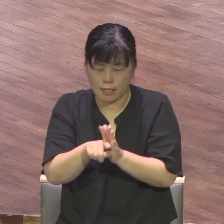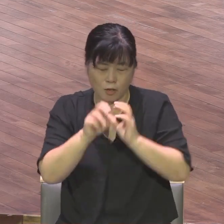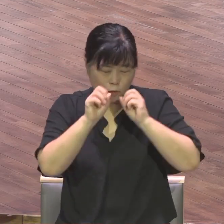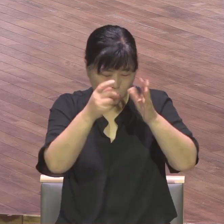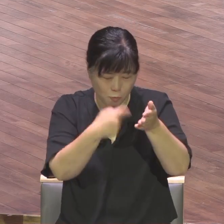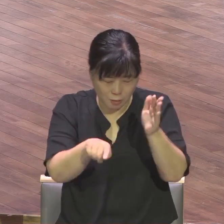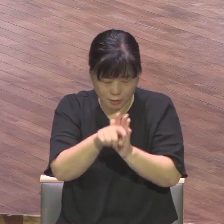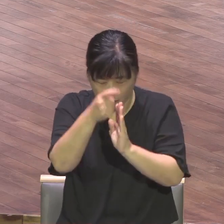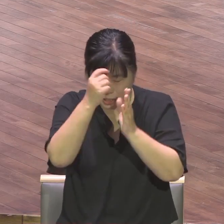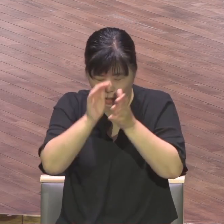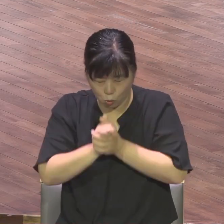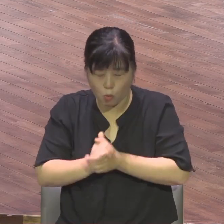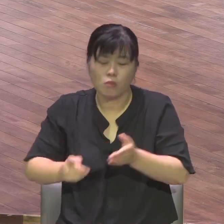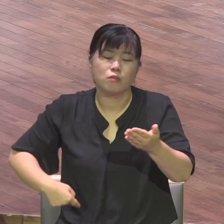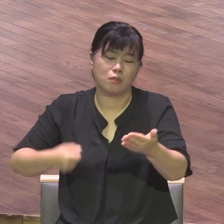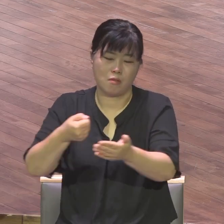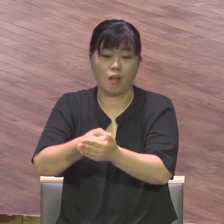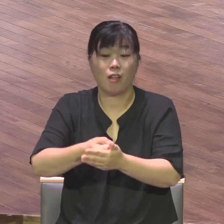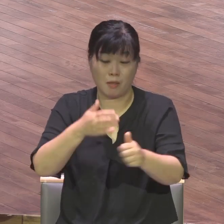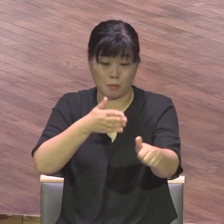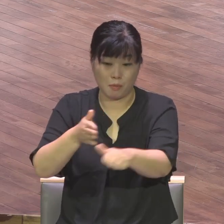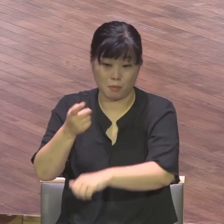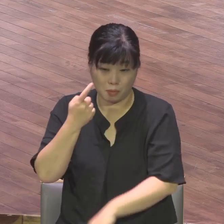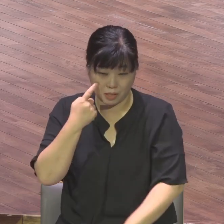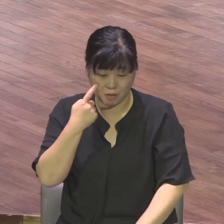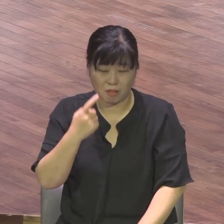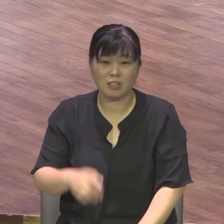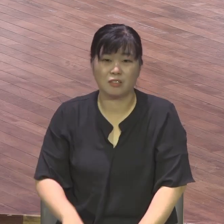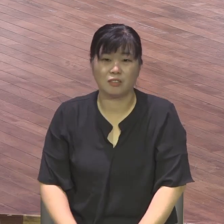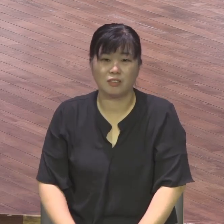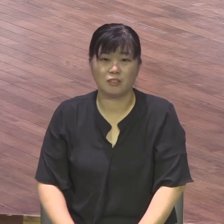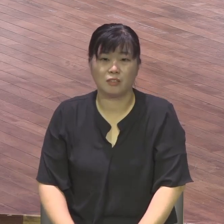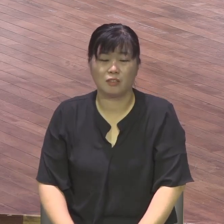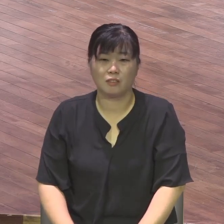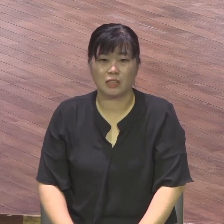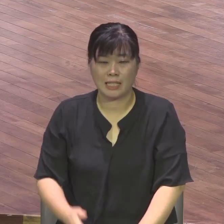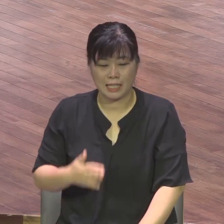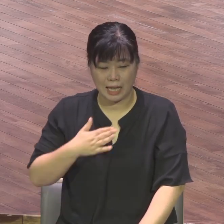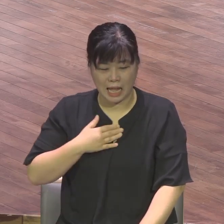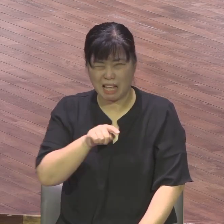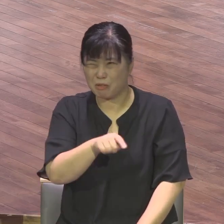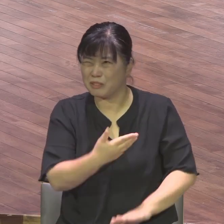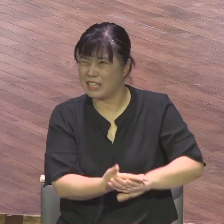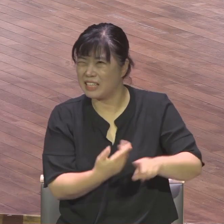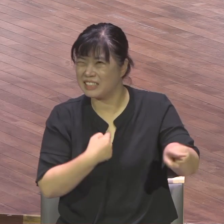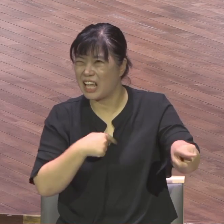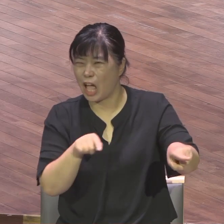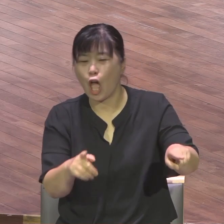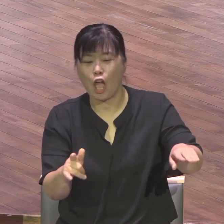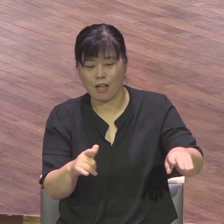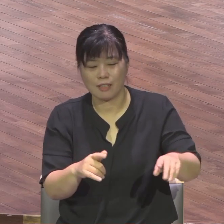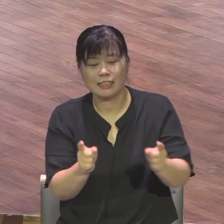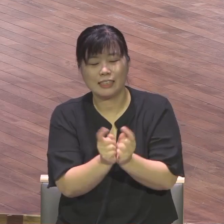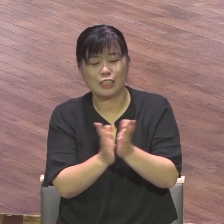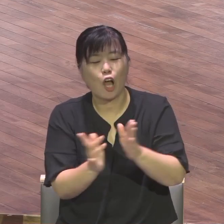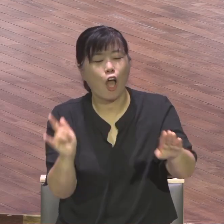하나님께서 이 시대에 여러분 한 사람, 여러분 한 사람이 중요합니다. 분명한 이런 확신을 좀